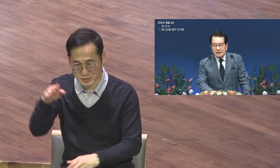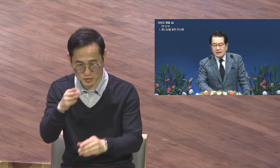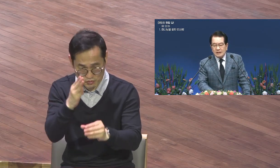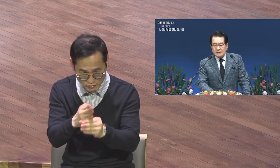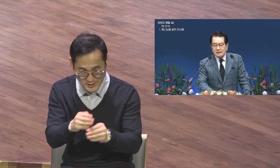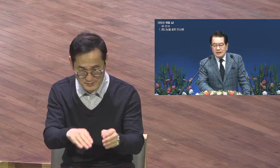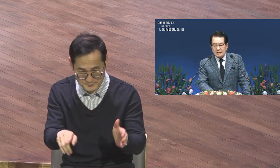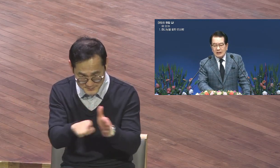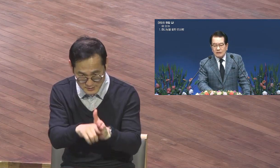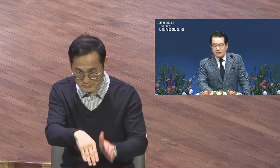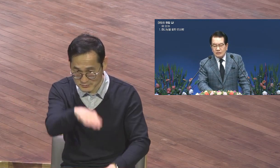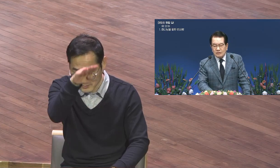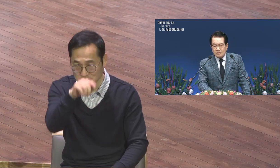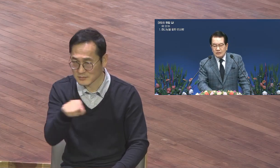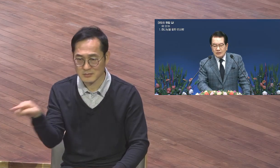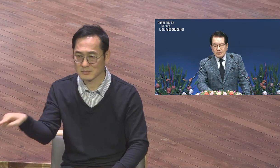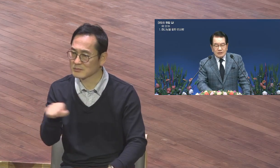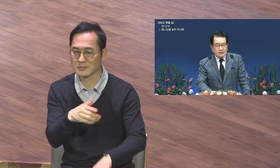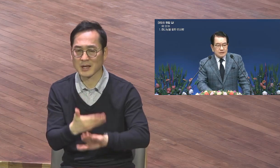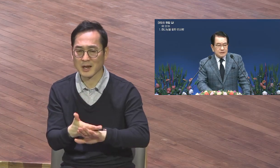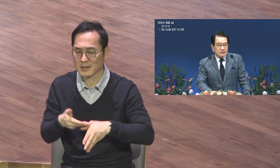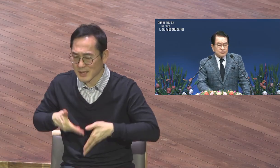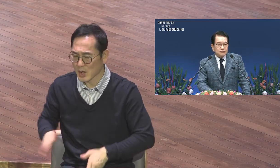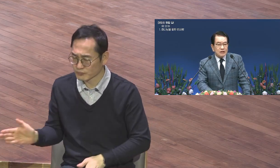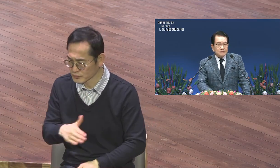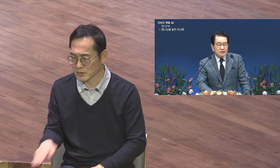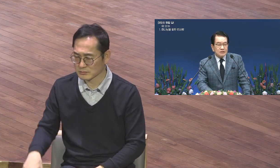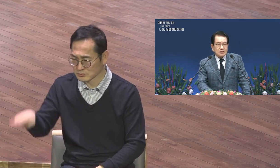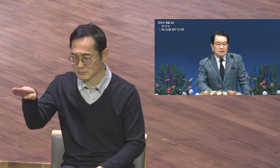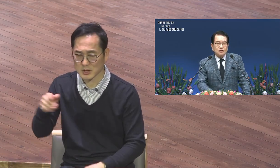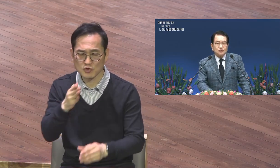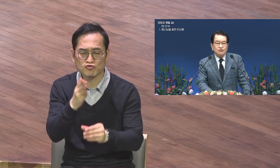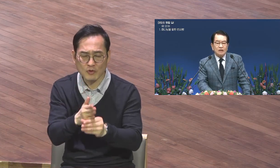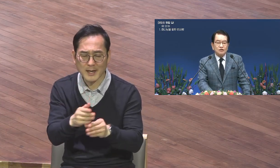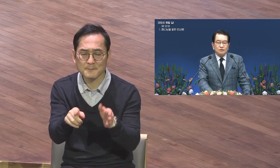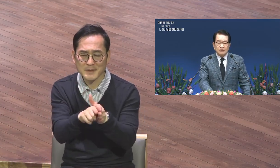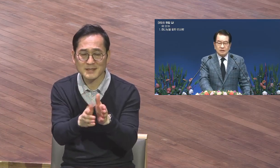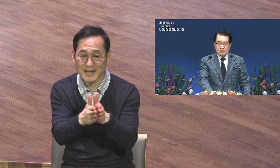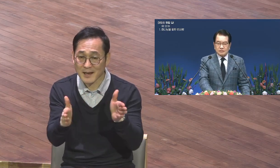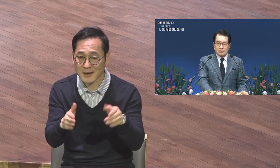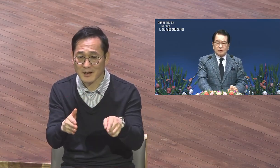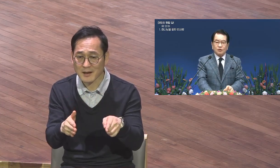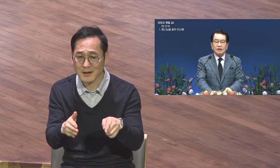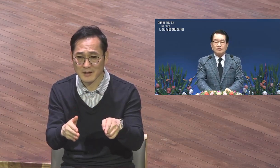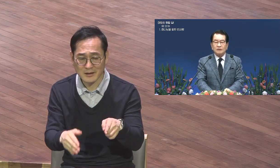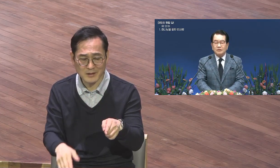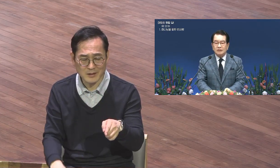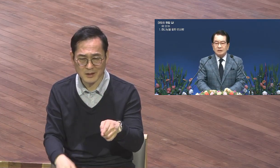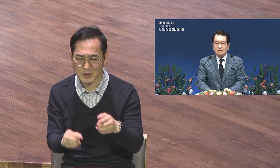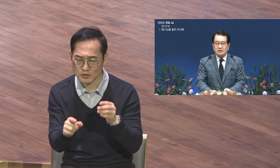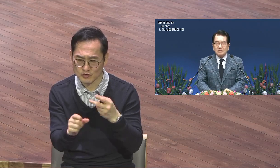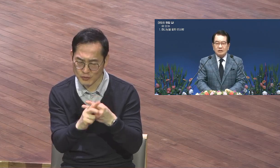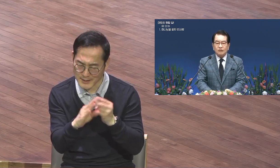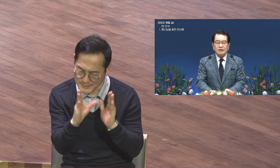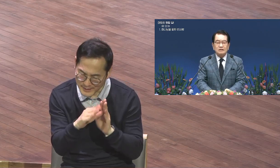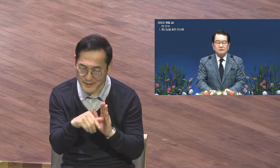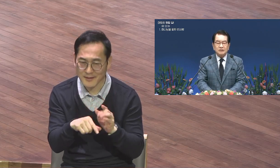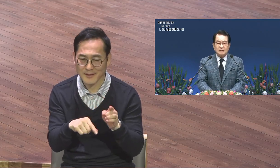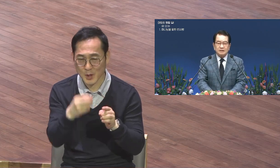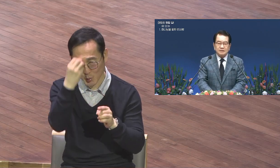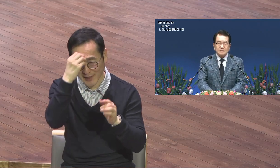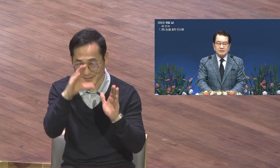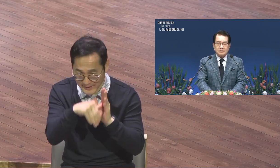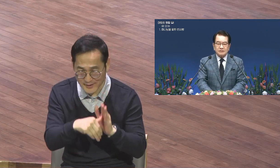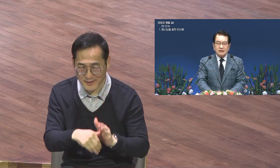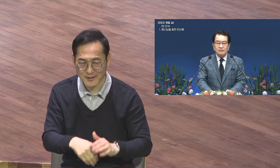모태 신앙의 신앙하고요. 중간에 믿었던 그것도 중학교 믿은 거, 고등학교 때 믿은 거, 결혼해서